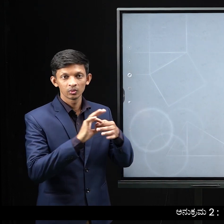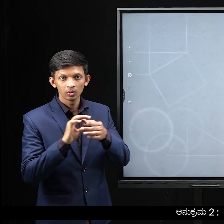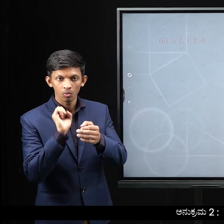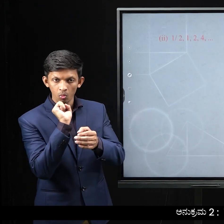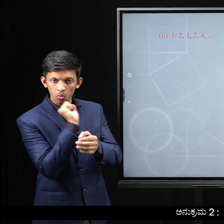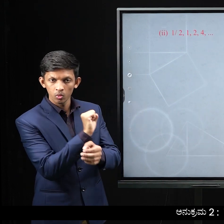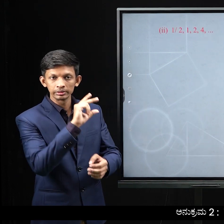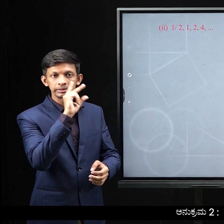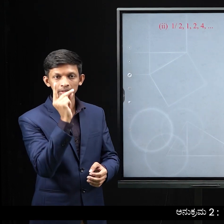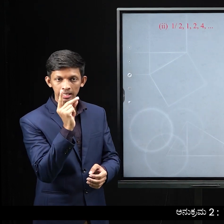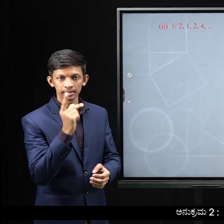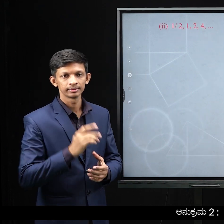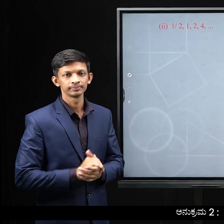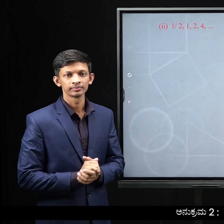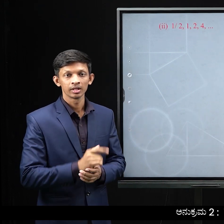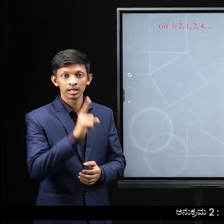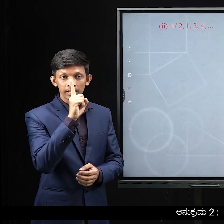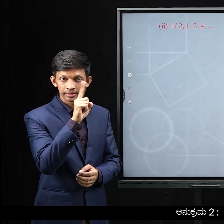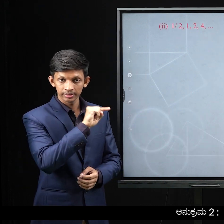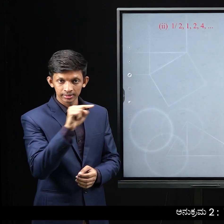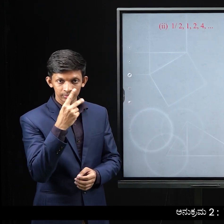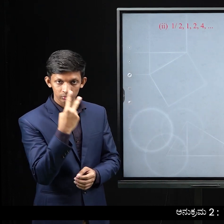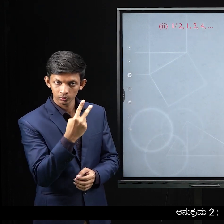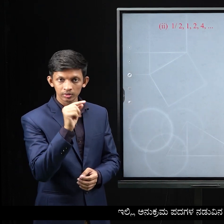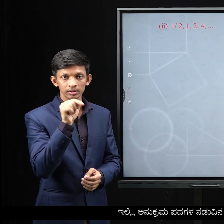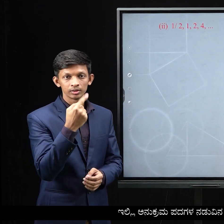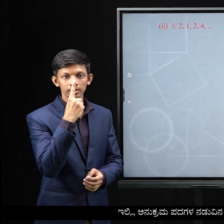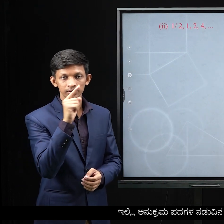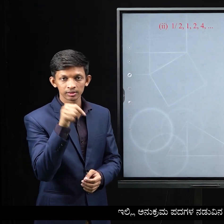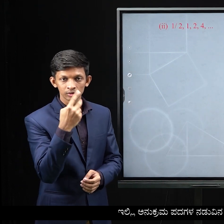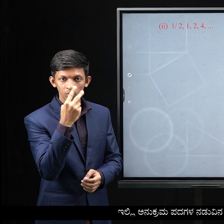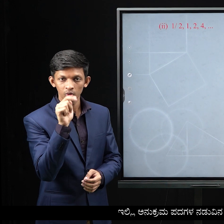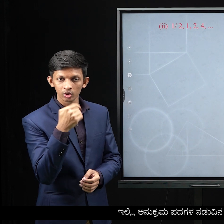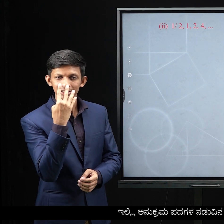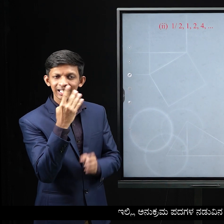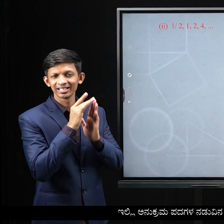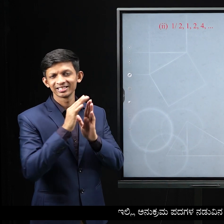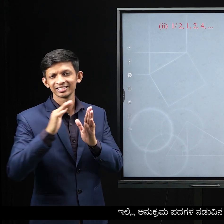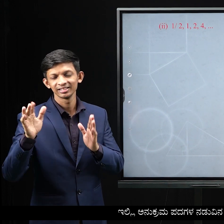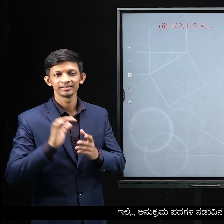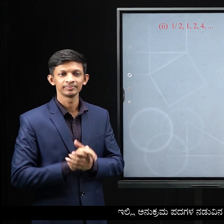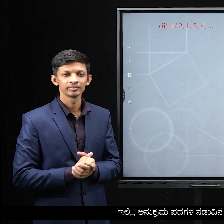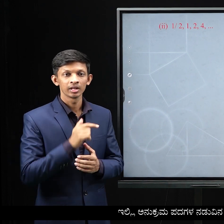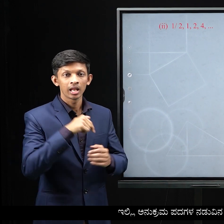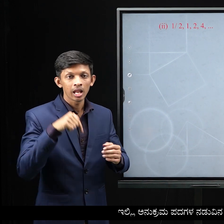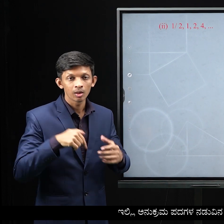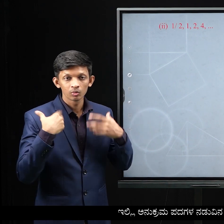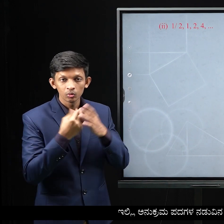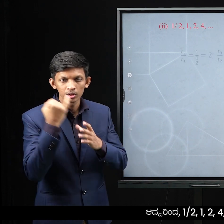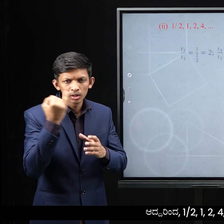ಅನುಕ್ರಮ 2 1/2 1 2 4. ಇಲ್ಲಿ ಅನುಕ್ರಮ ಪದಗಳ ನಡುವಿನ ಅನುಪಾತಗಳು ಸಮಾನವಾಗಿರುತ್ತದೆ.